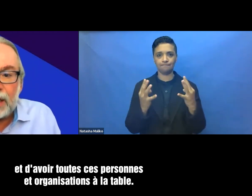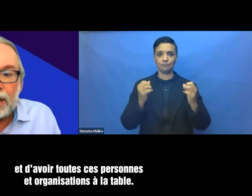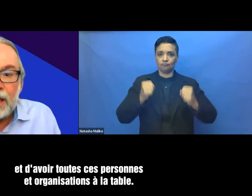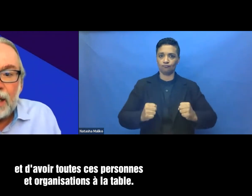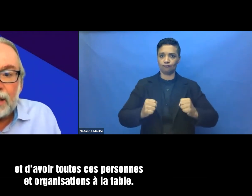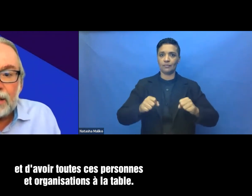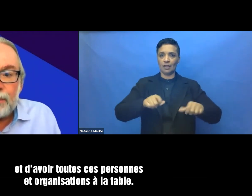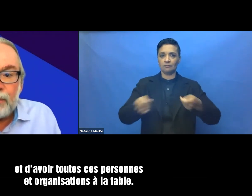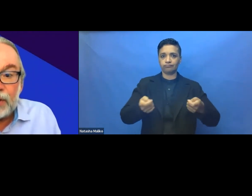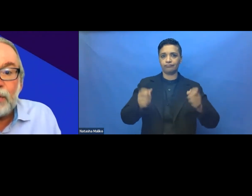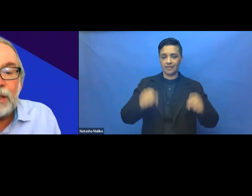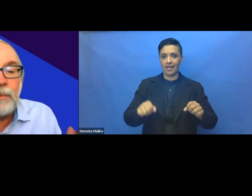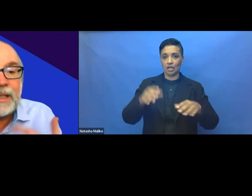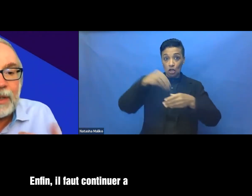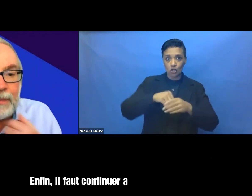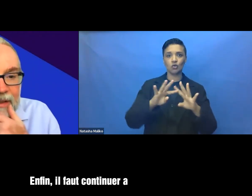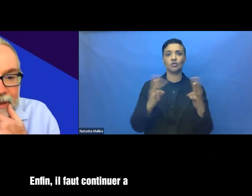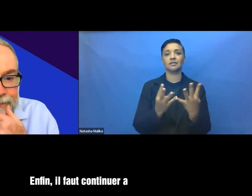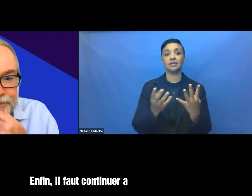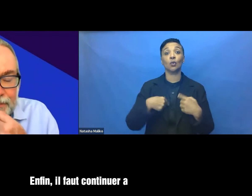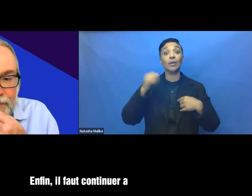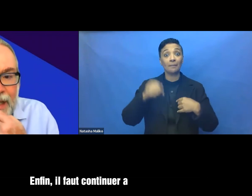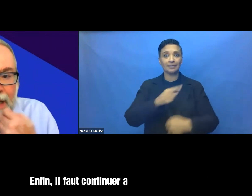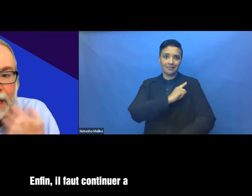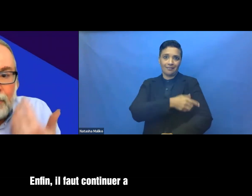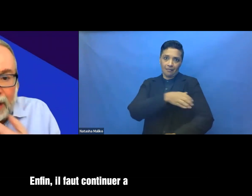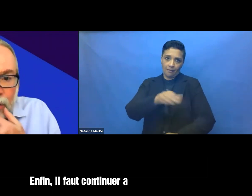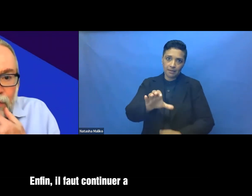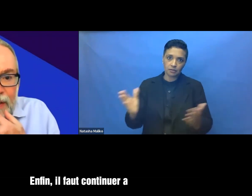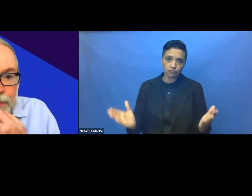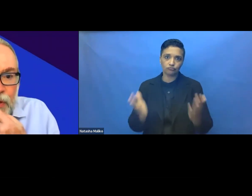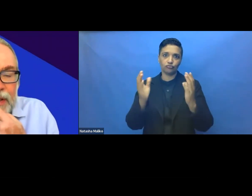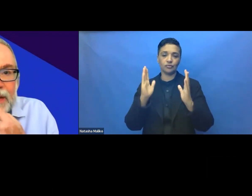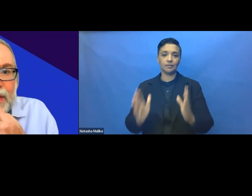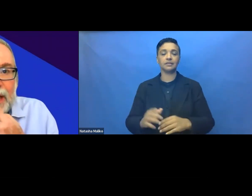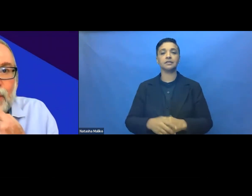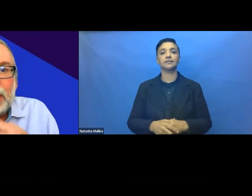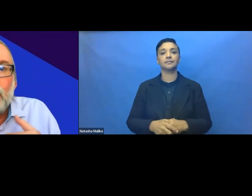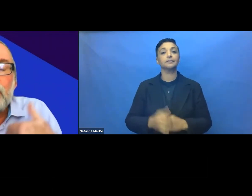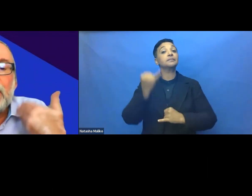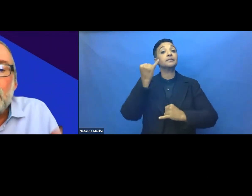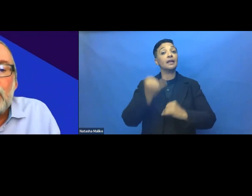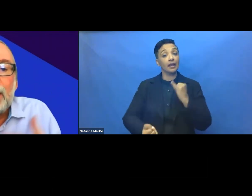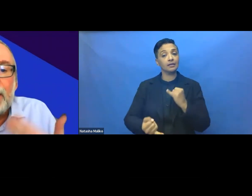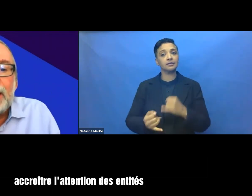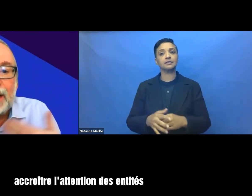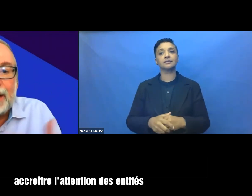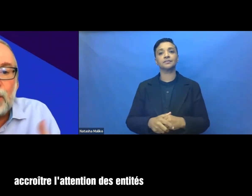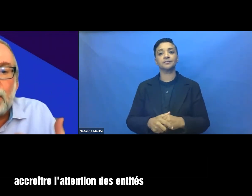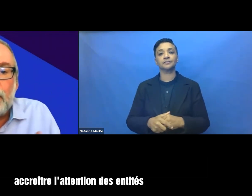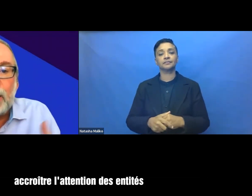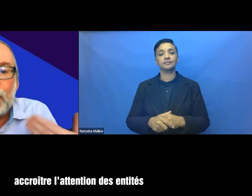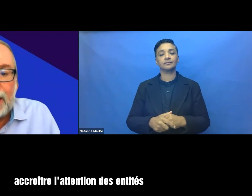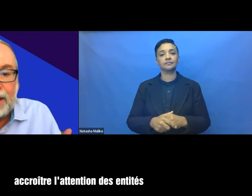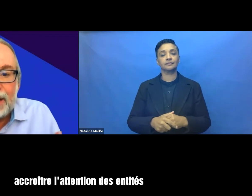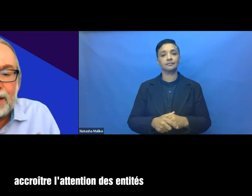des communautés et d'avoir toutes ces personnes et organisations à la table. Enfin, il